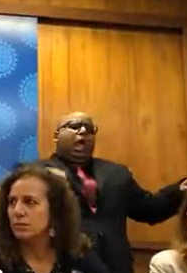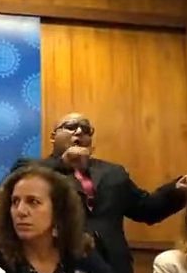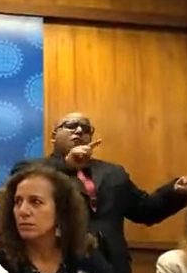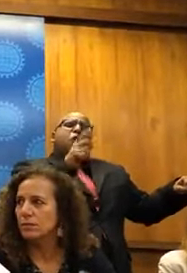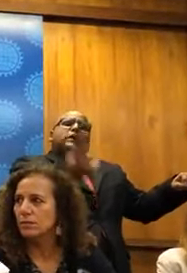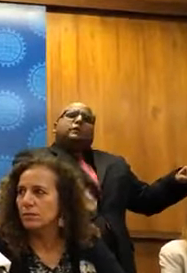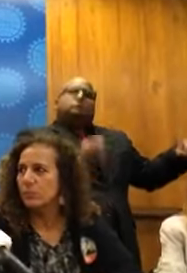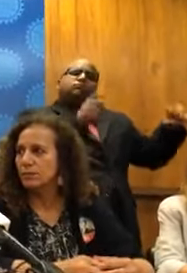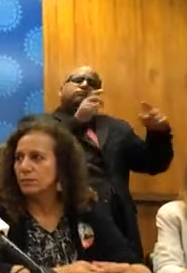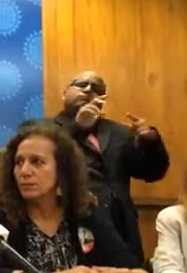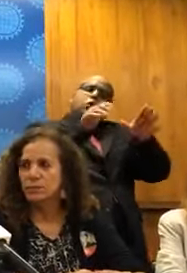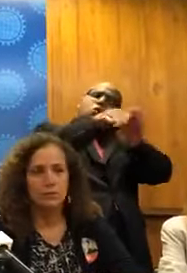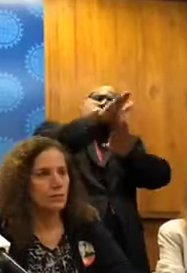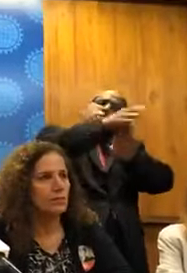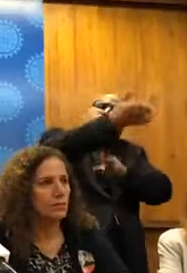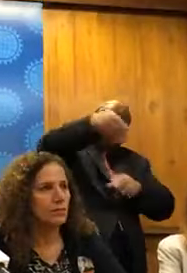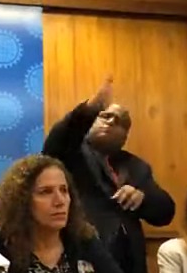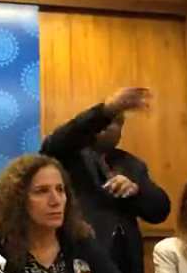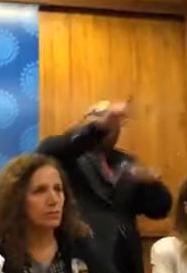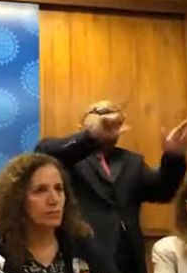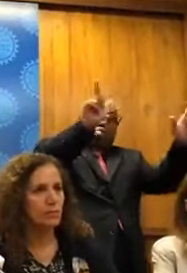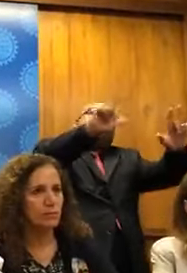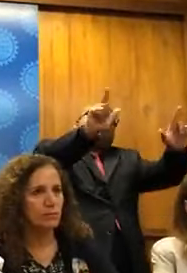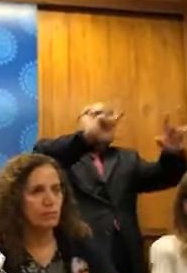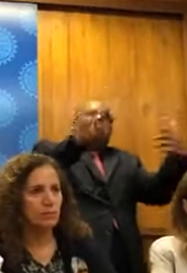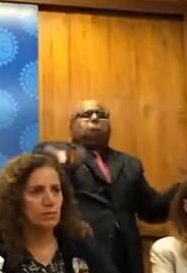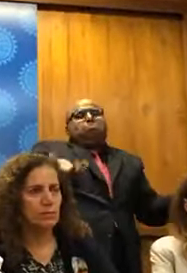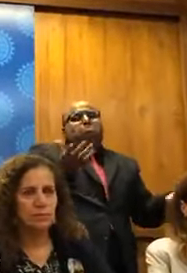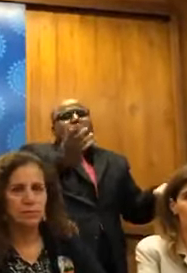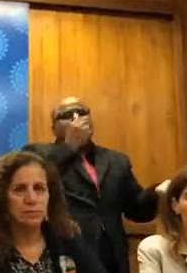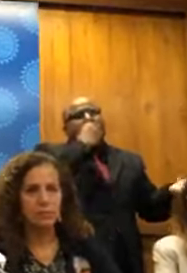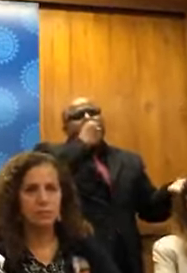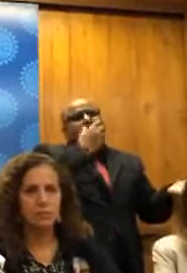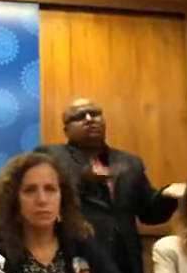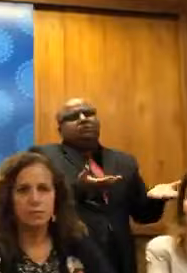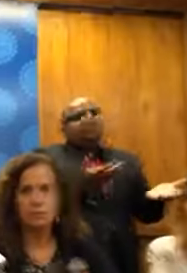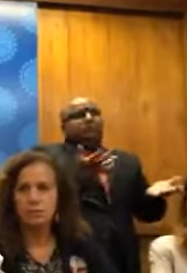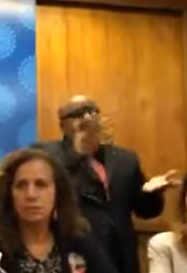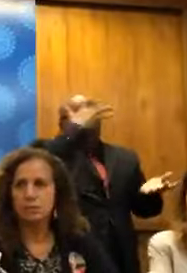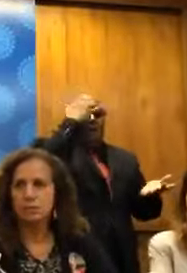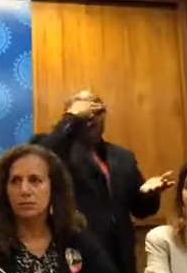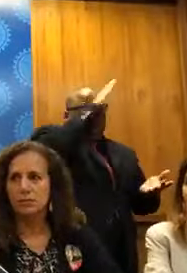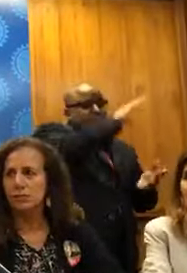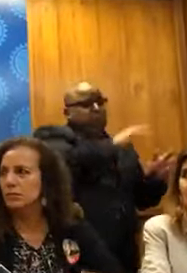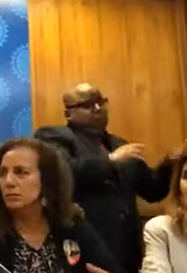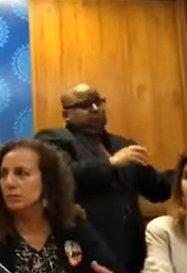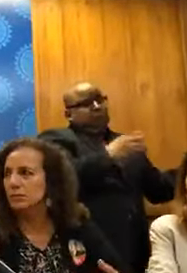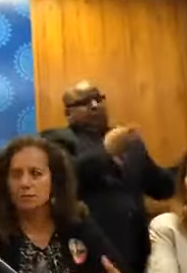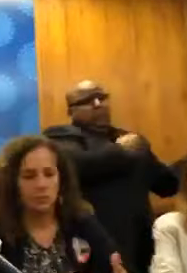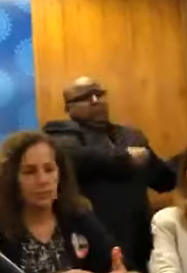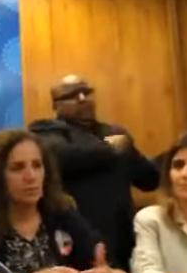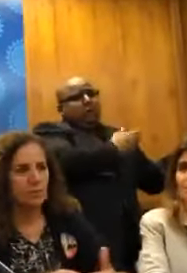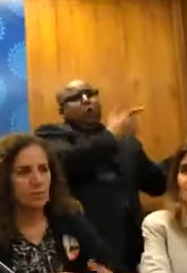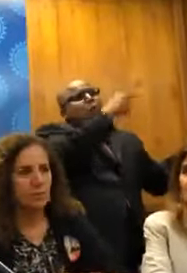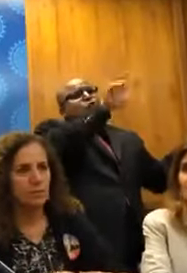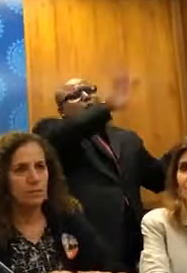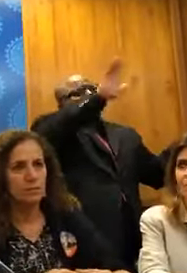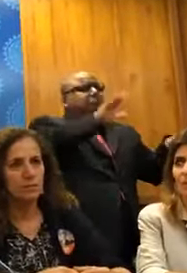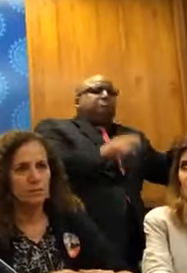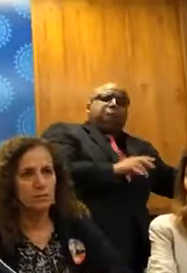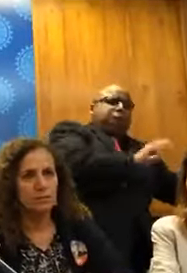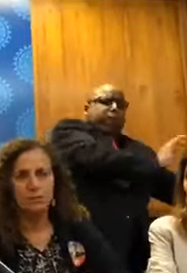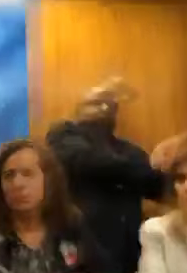as assessorias, e abre o microfone para quem for. E quem não for, fica com a cadeira vazia. Vocês já fizeram isso outras